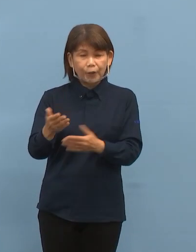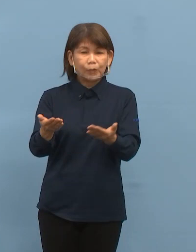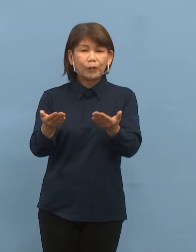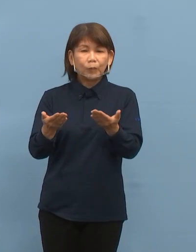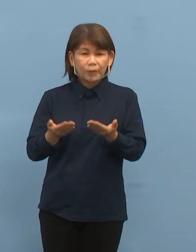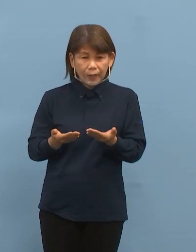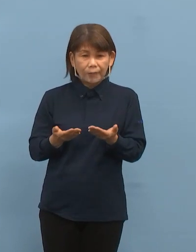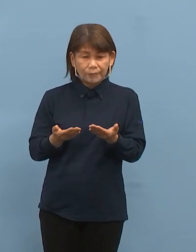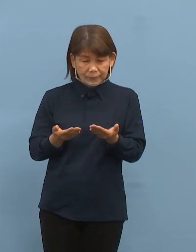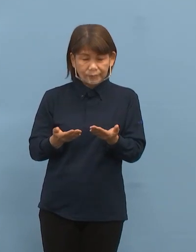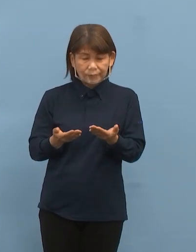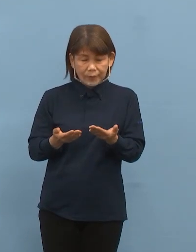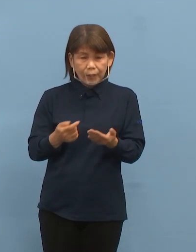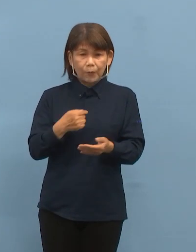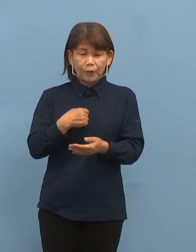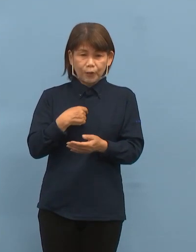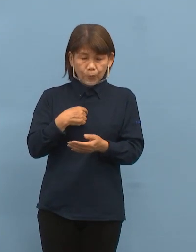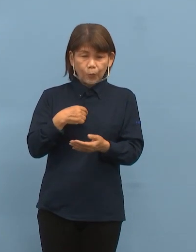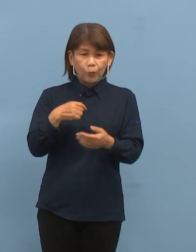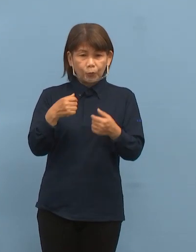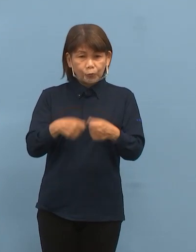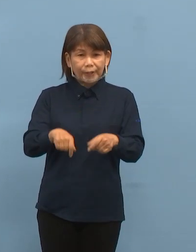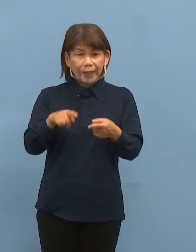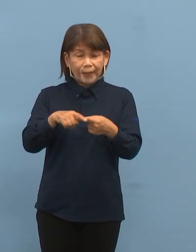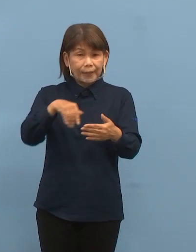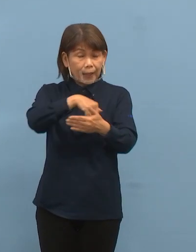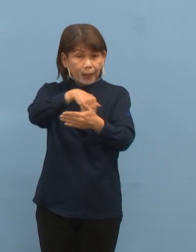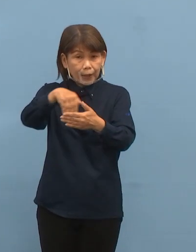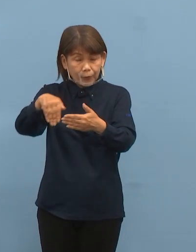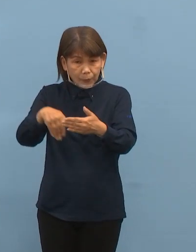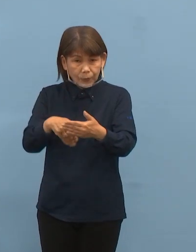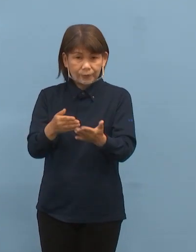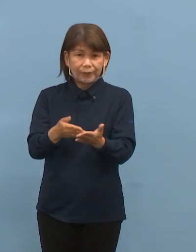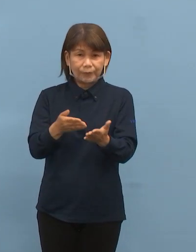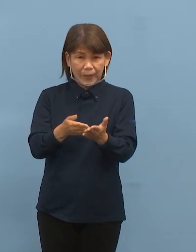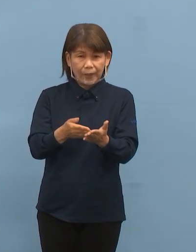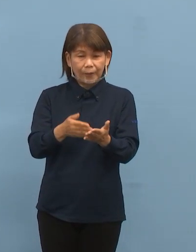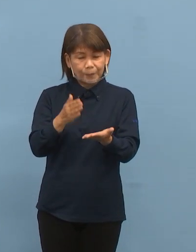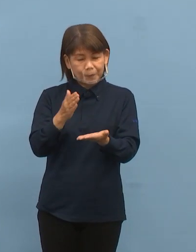具体的な内容というのは差し控えたいと思います。はい、